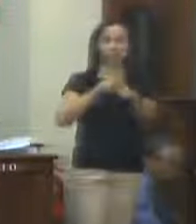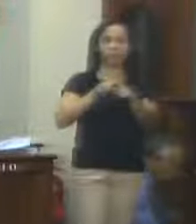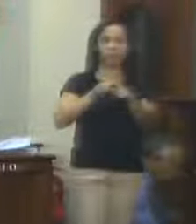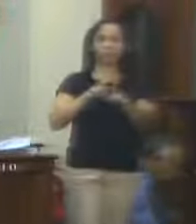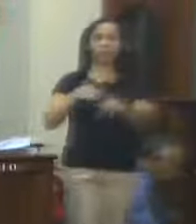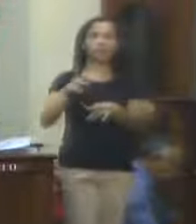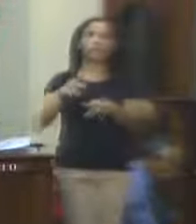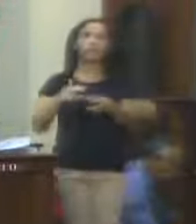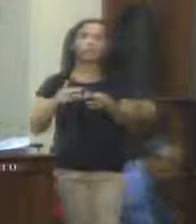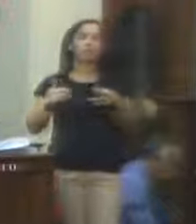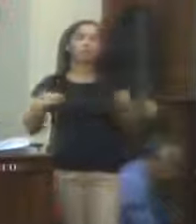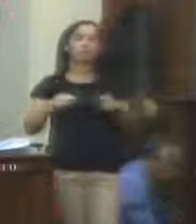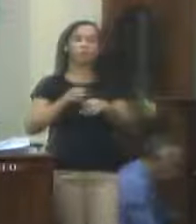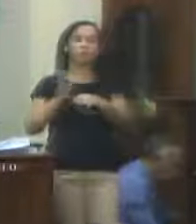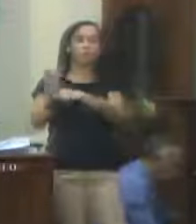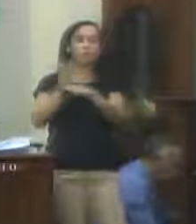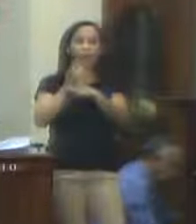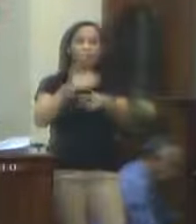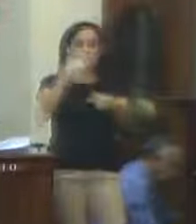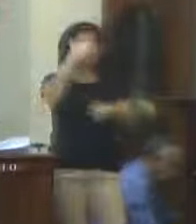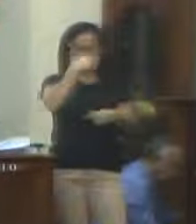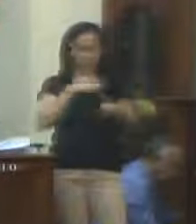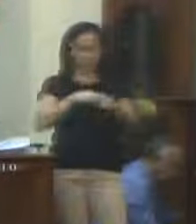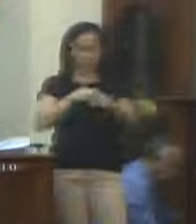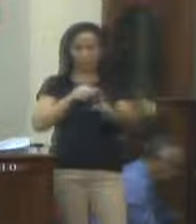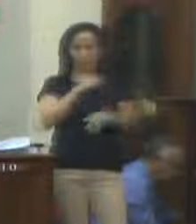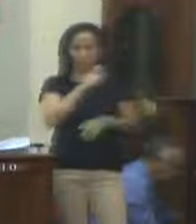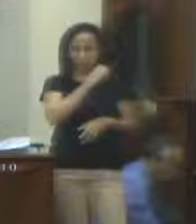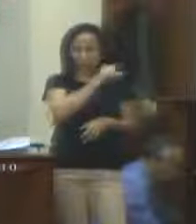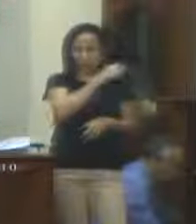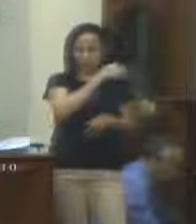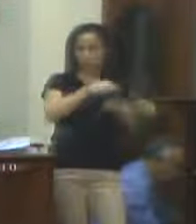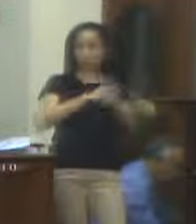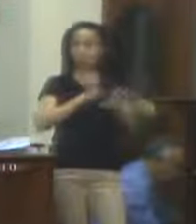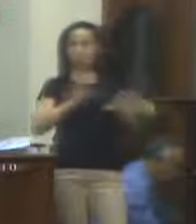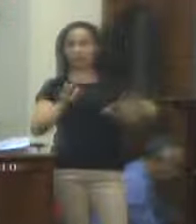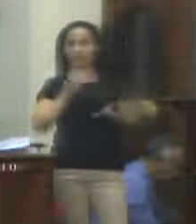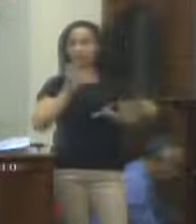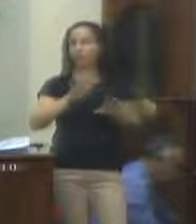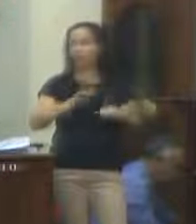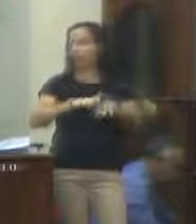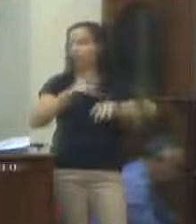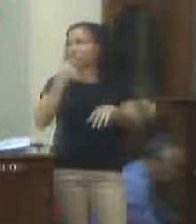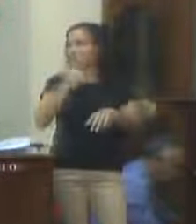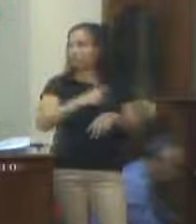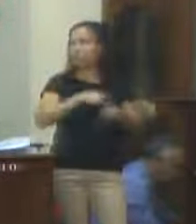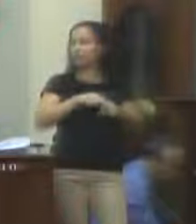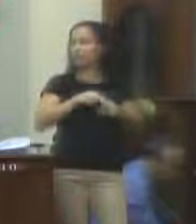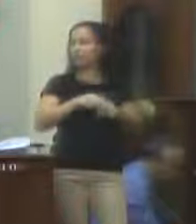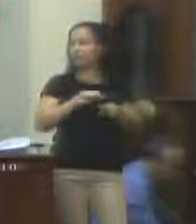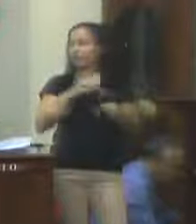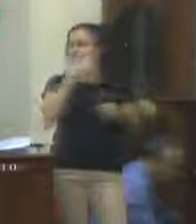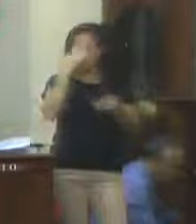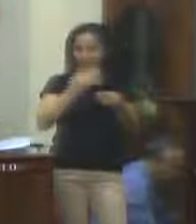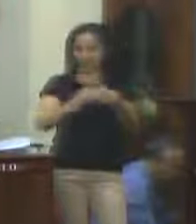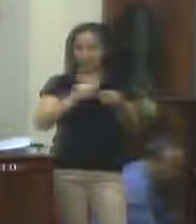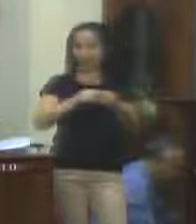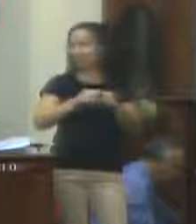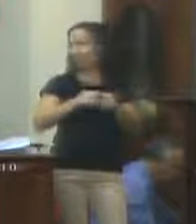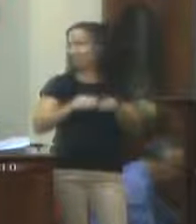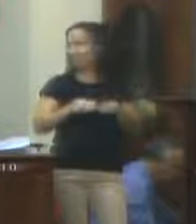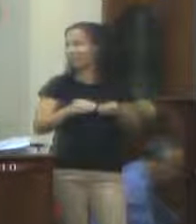para outra qualquer ajuda em termos pessoais, na medida em que dizemos que, mais uma vez, temos certeza que seremos